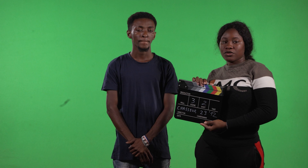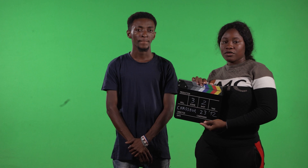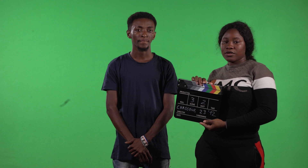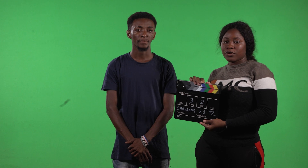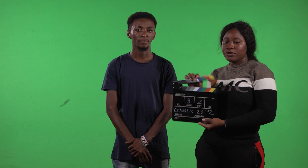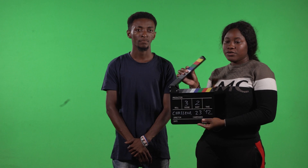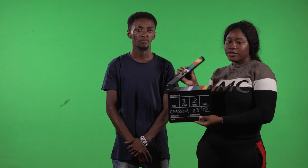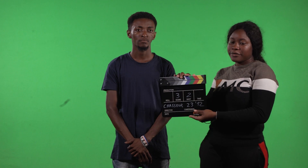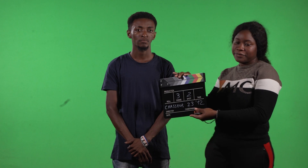chasseur 23-12.